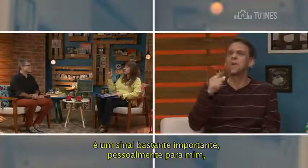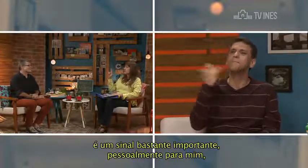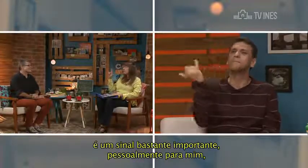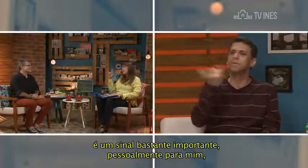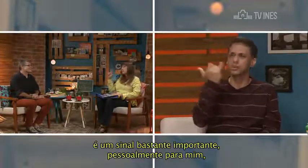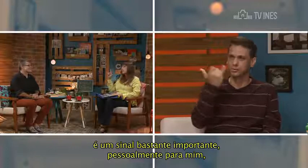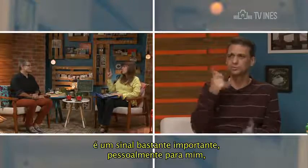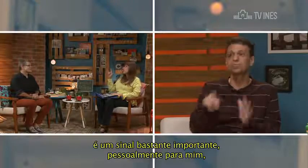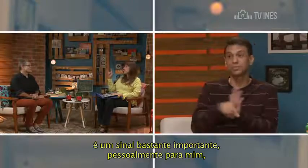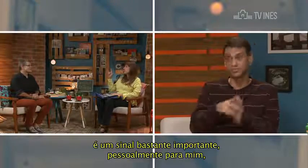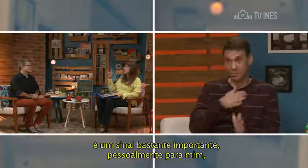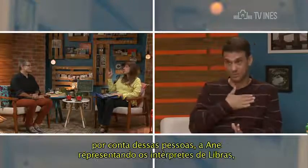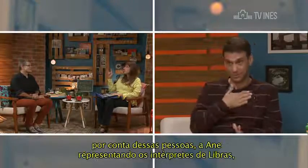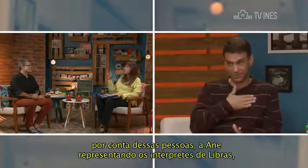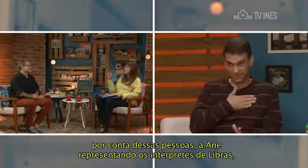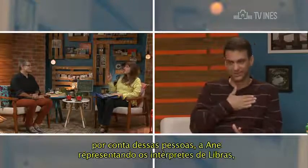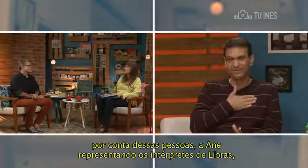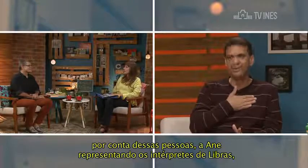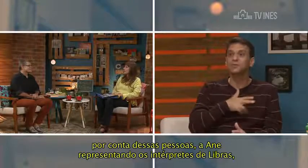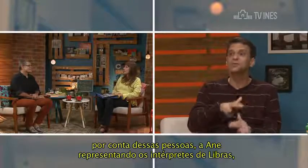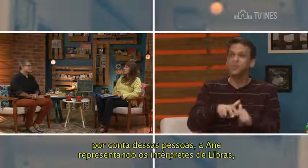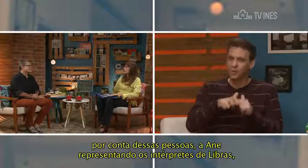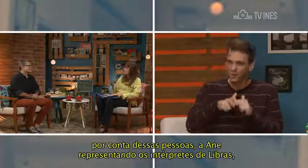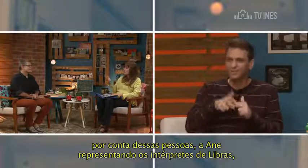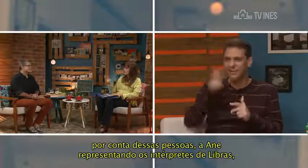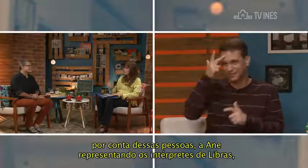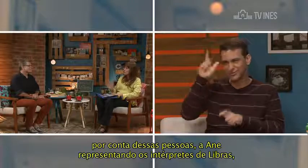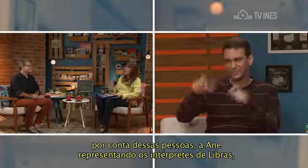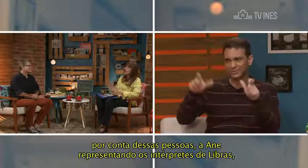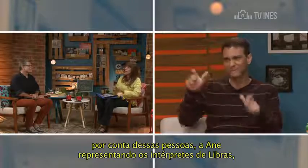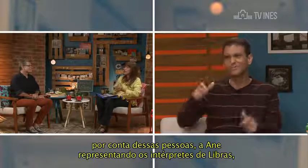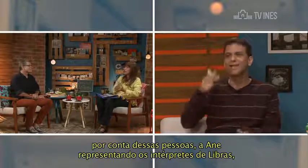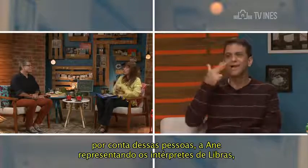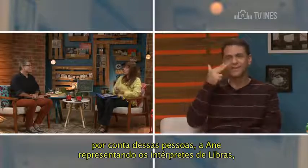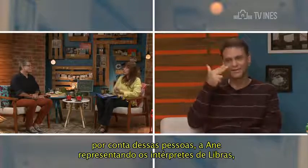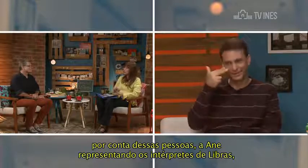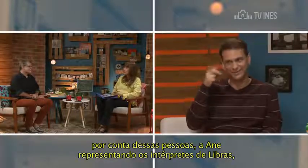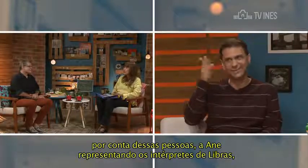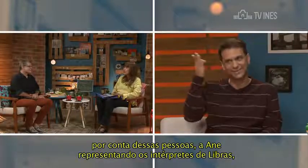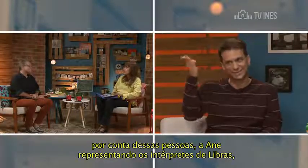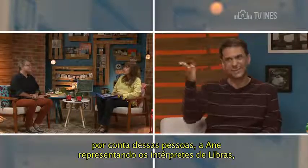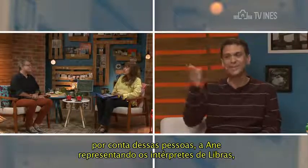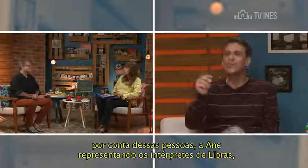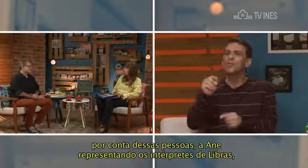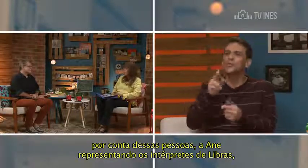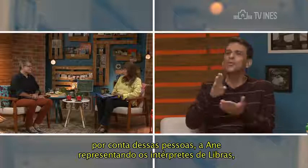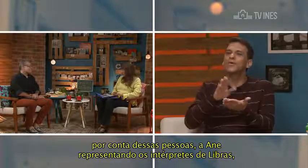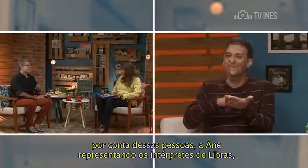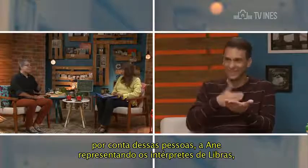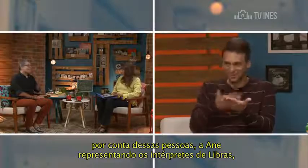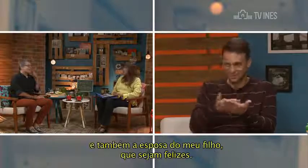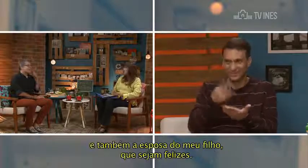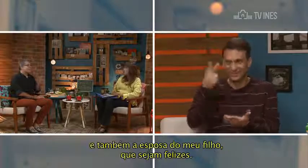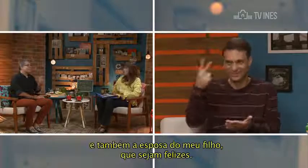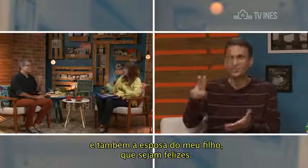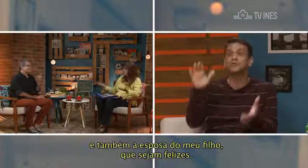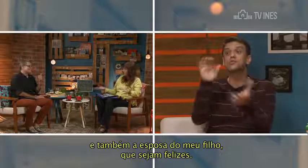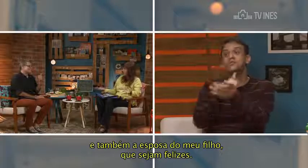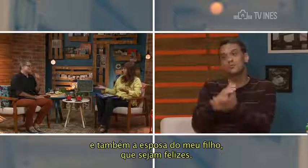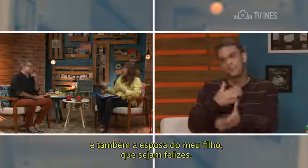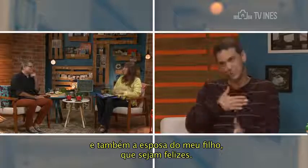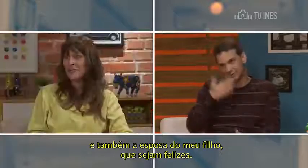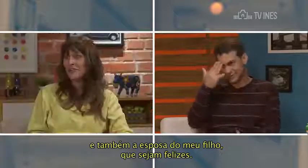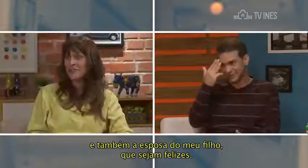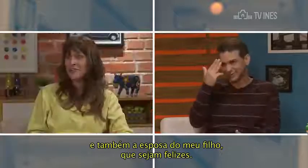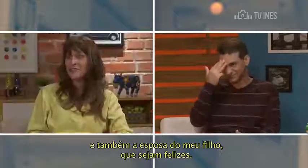bastante importante, pessoalmente para mim, por conta dessas pessoas, a Anne representando os intérpretes de Libras e também Legal. Esposa